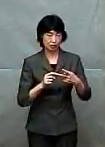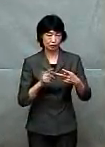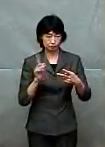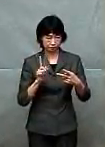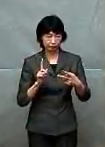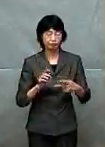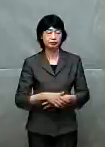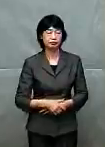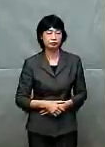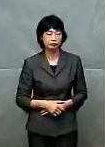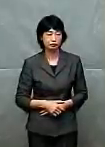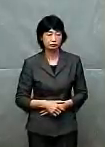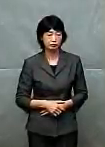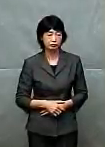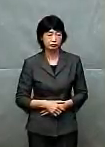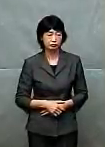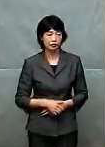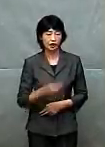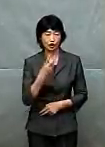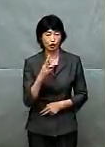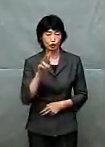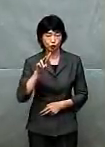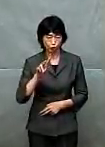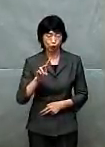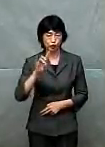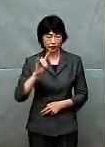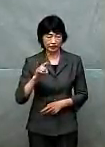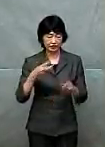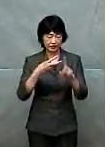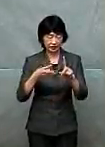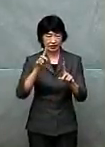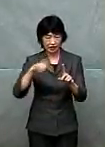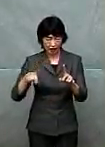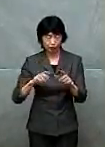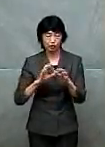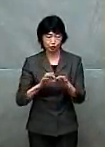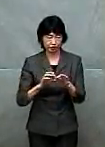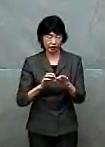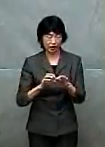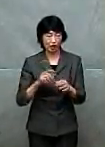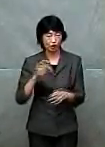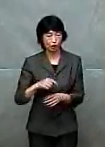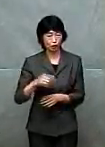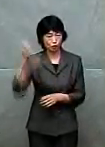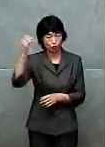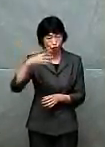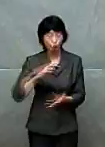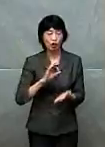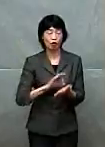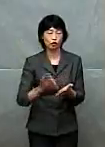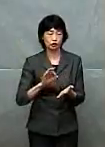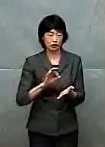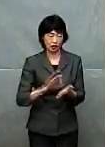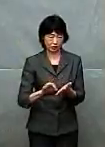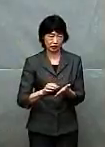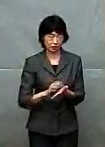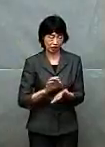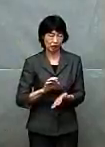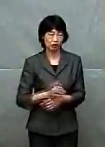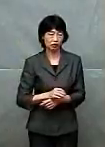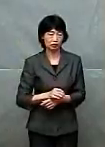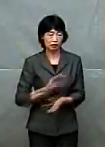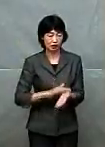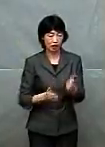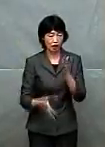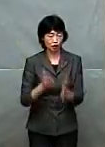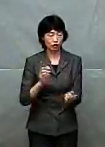が、有機EL です。有機EL照明を活用した看護師向けのナースライ